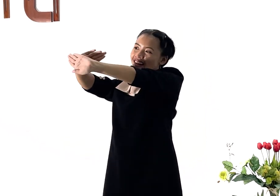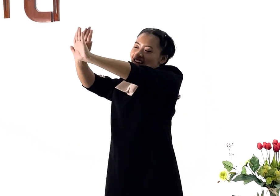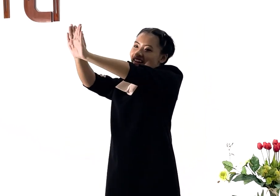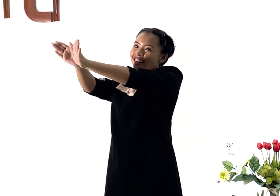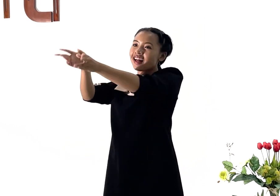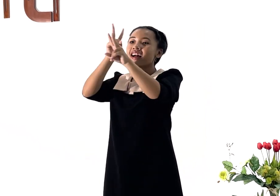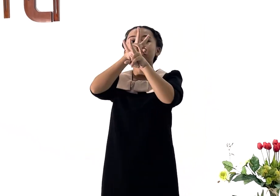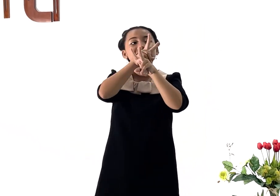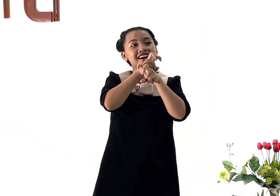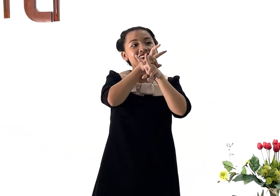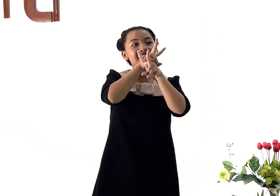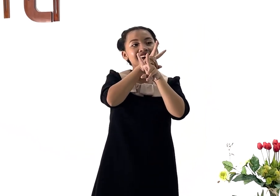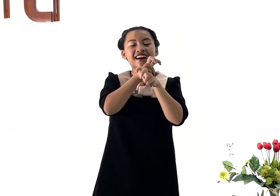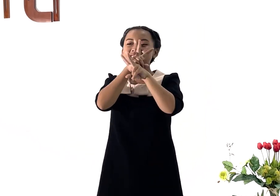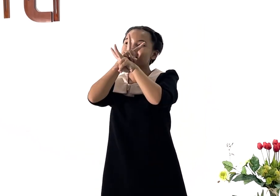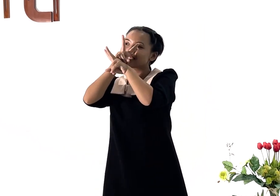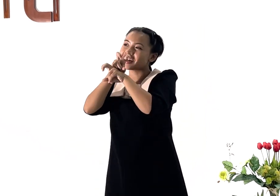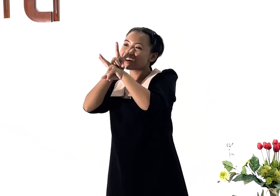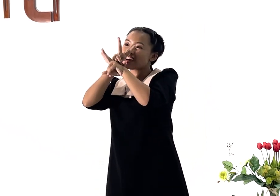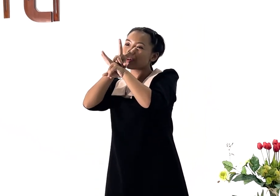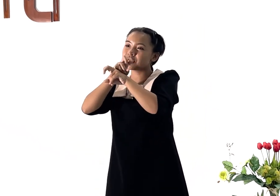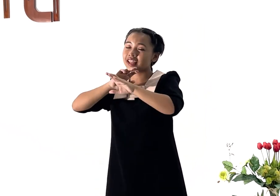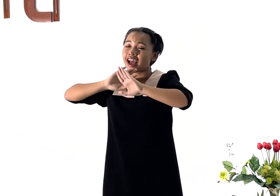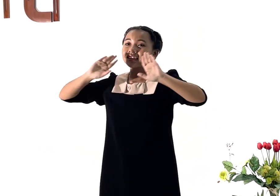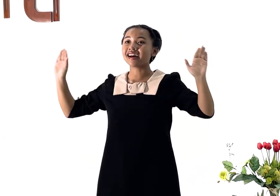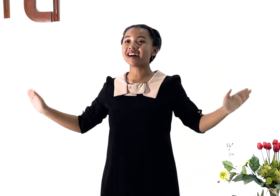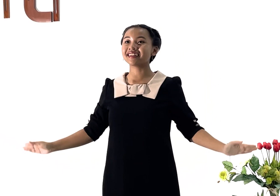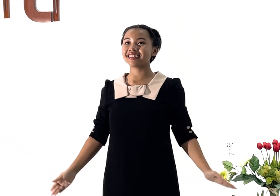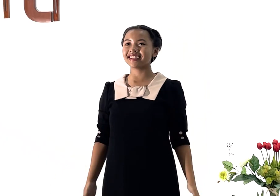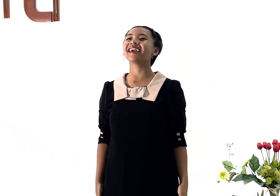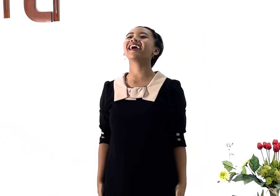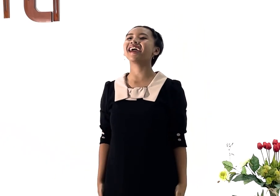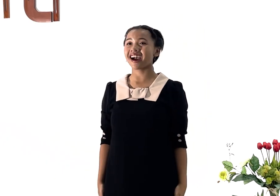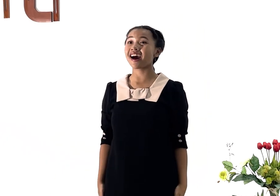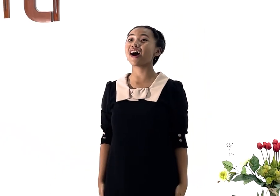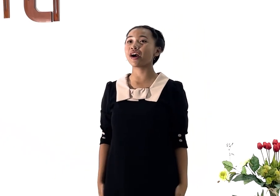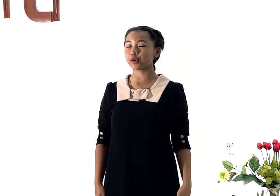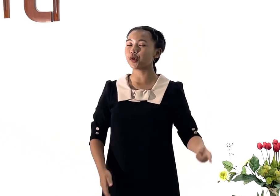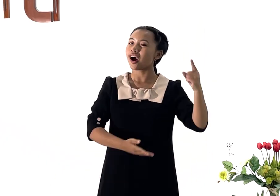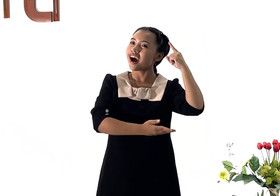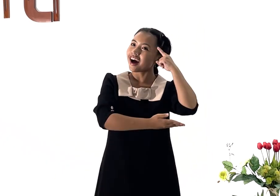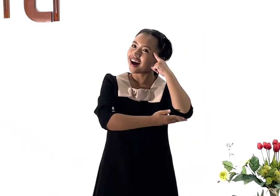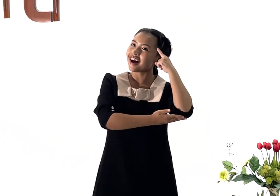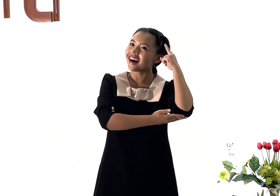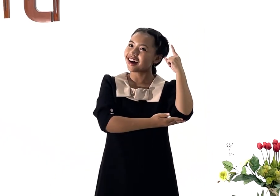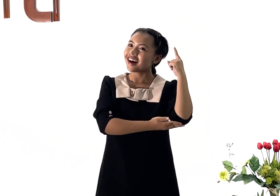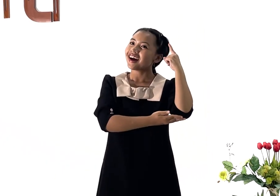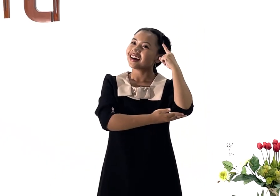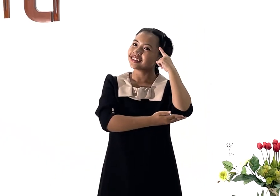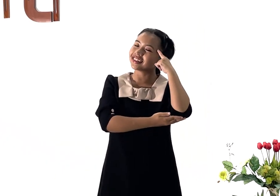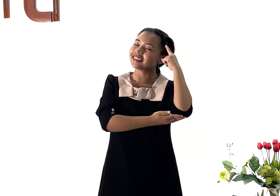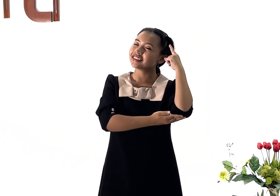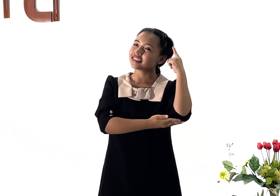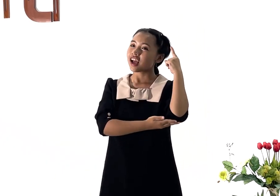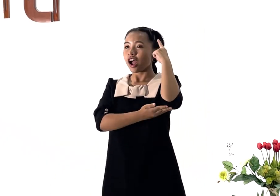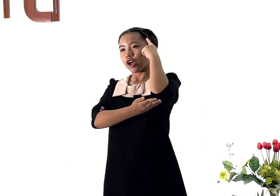말아라 사랑하는 사람은 다를 이해하고 아는